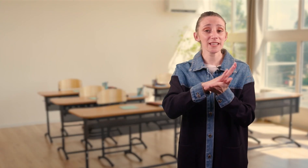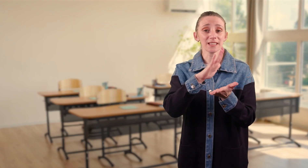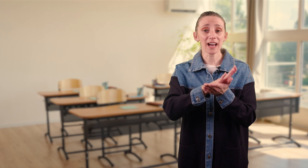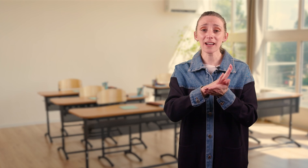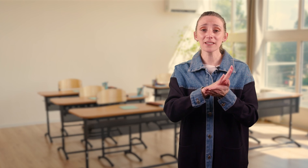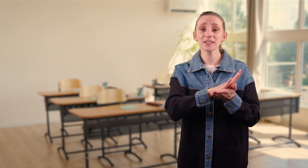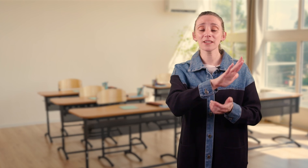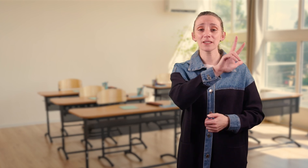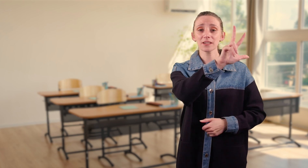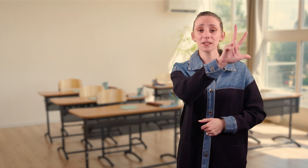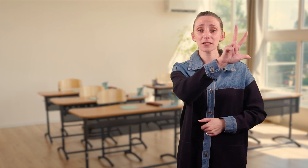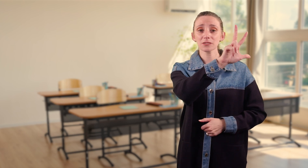Et il a